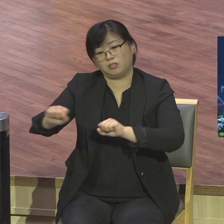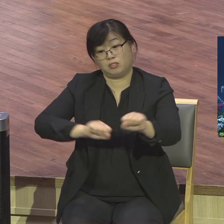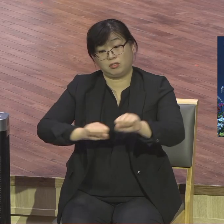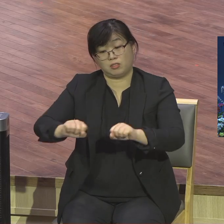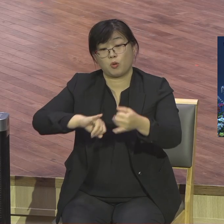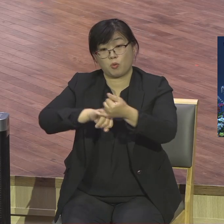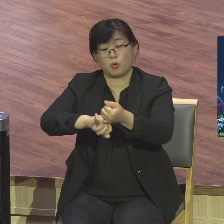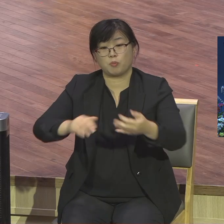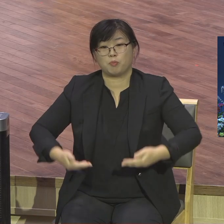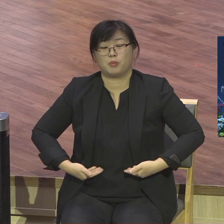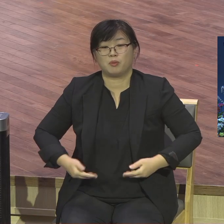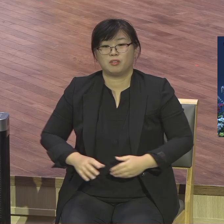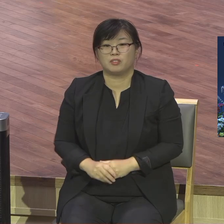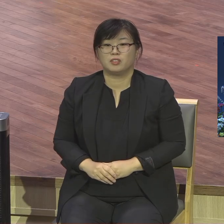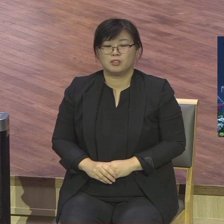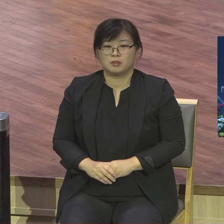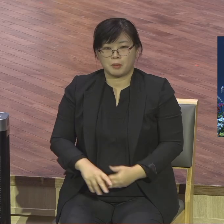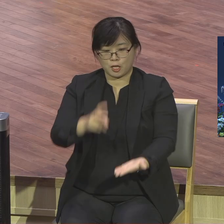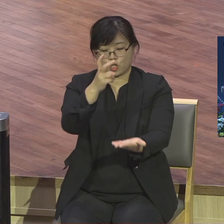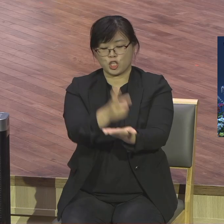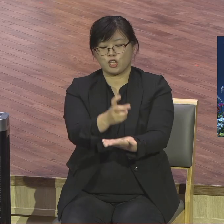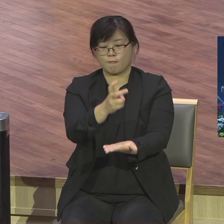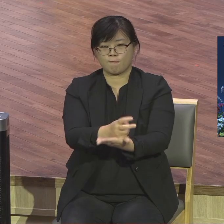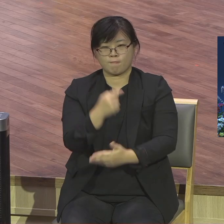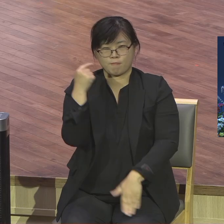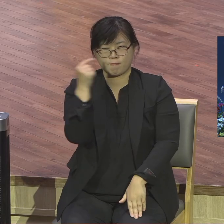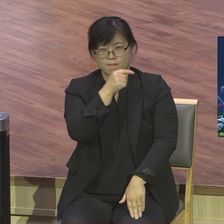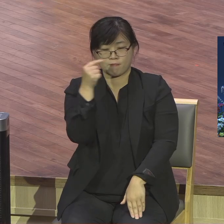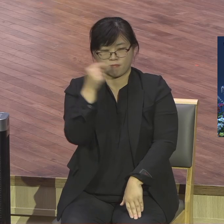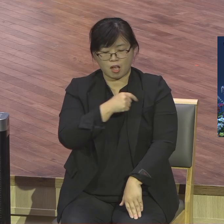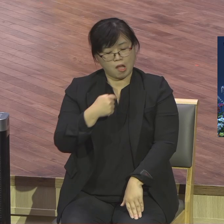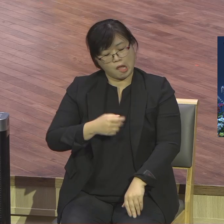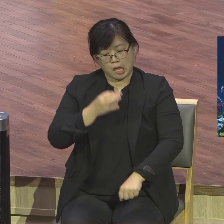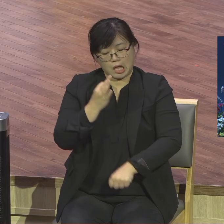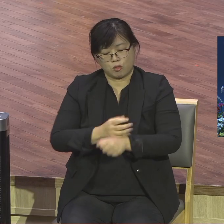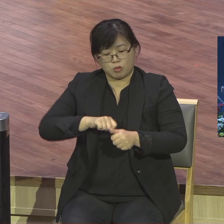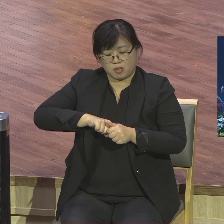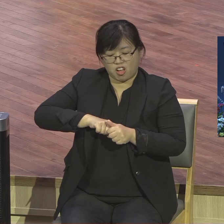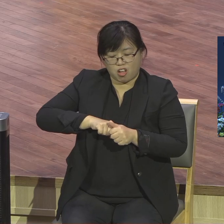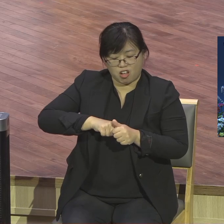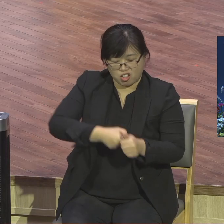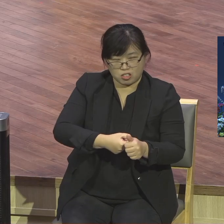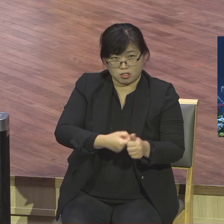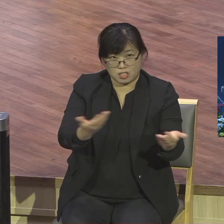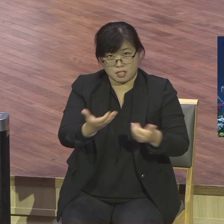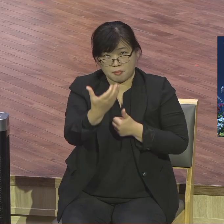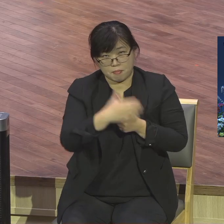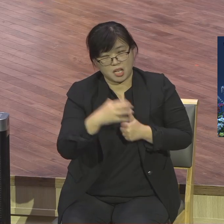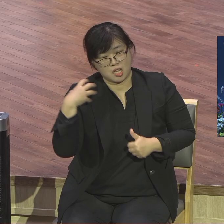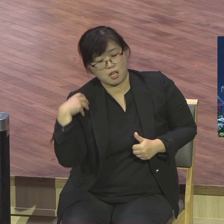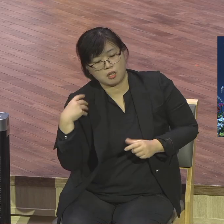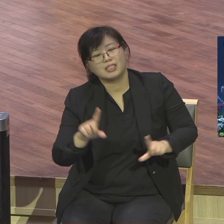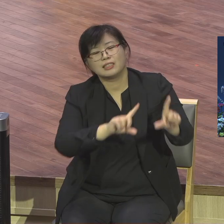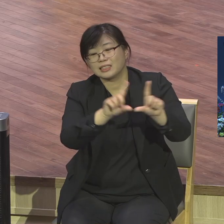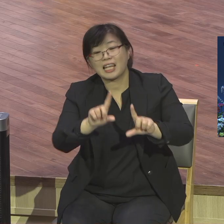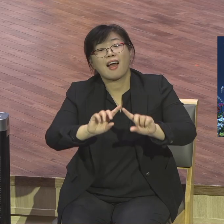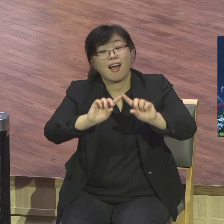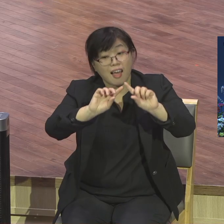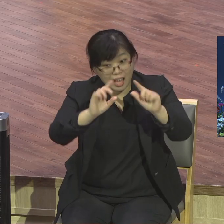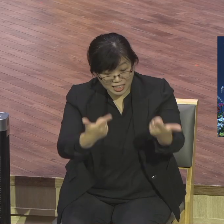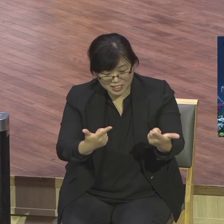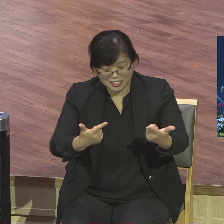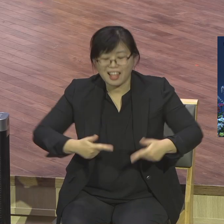열법 종교생활이라는 털이 아니고 여러분 신앙생활의 활기가 있는 그래서 다시 말하면 여러분 삶이